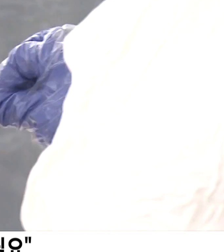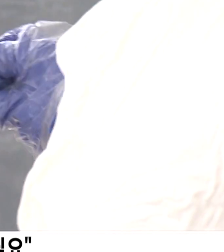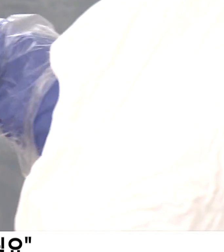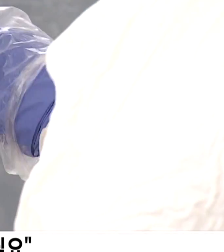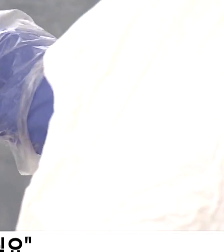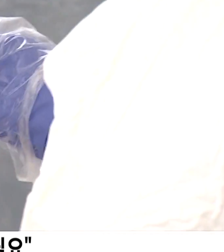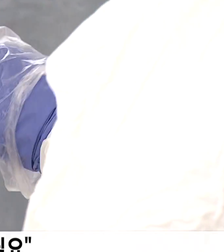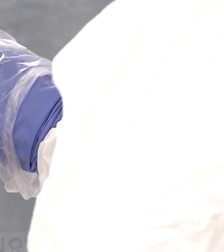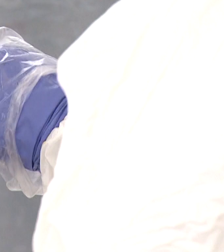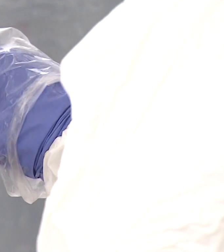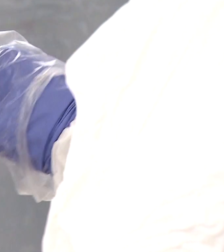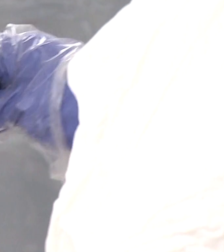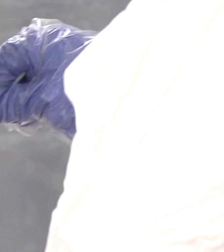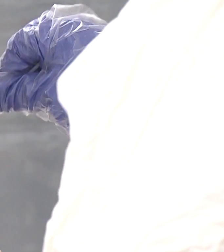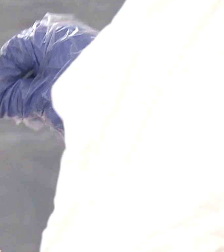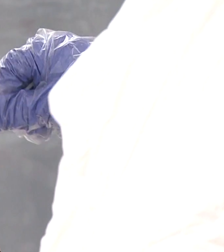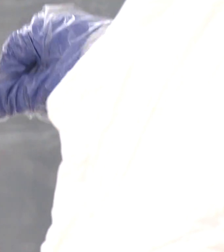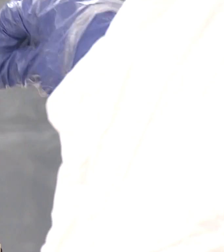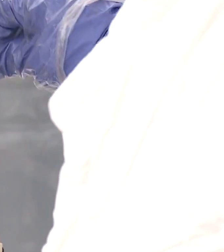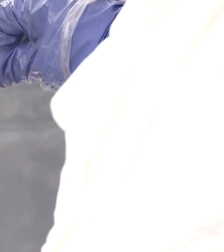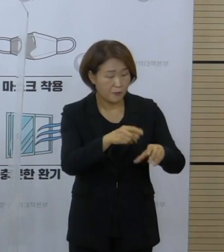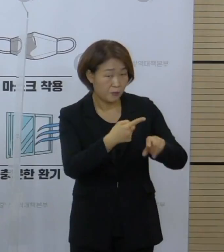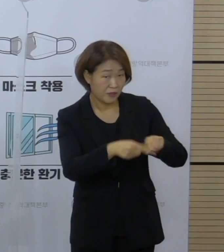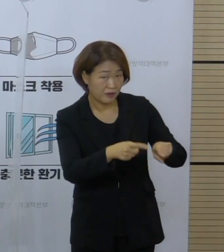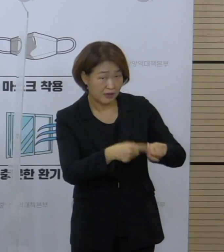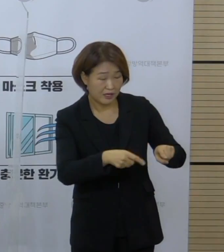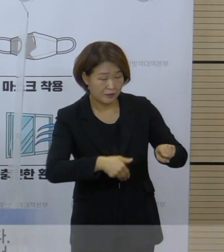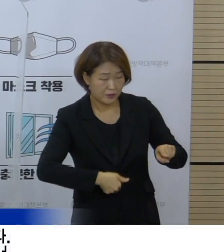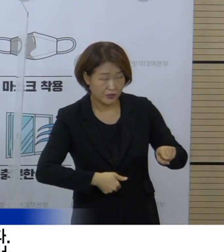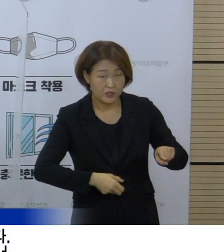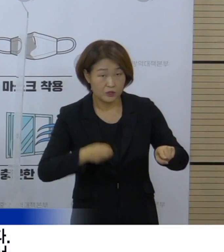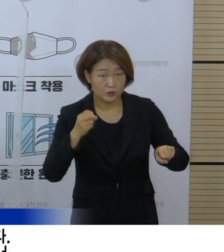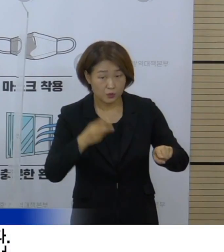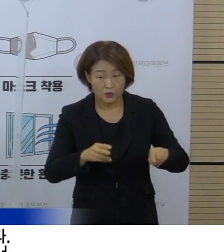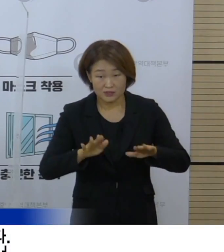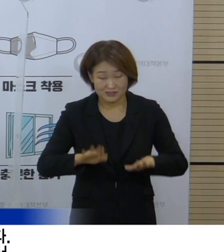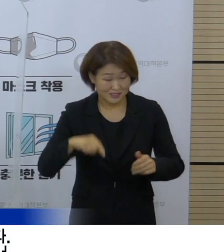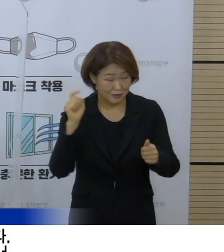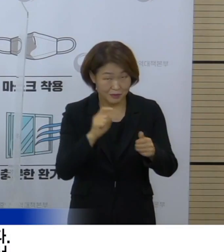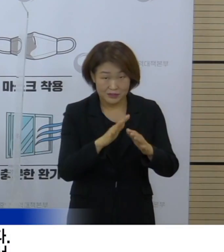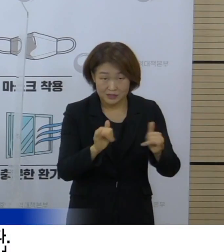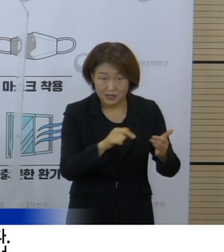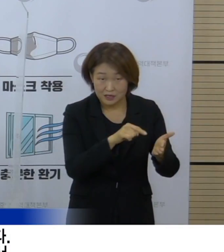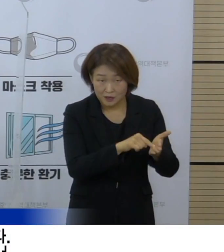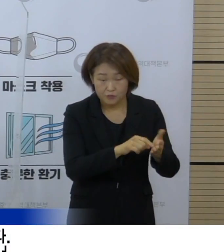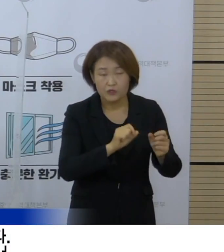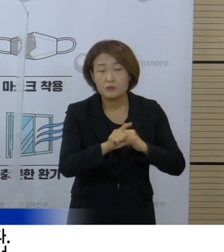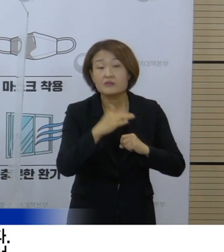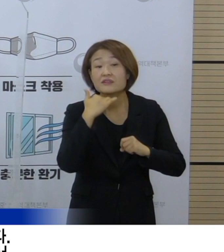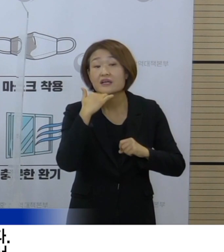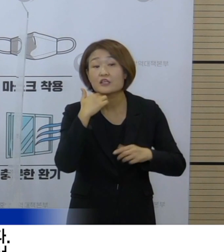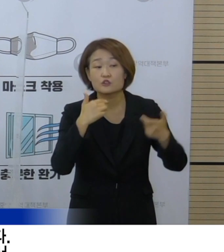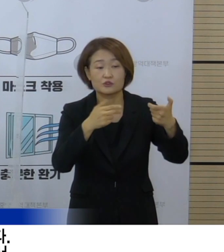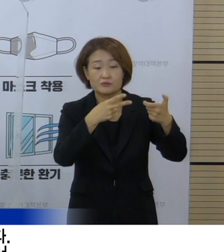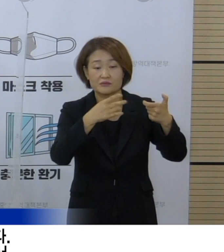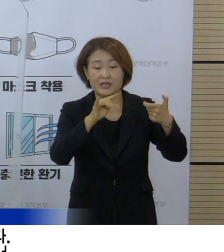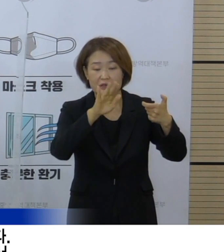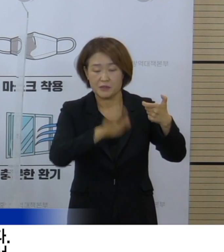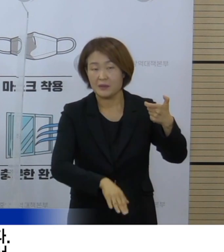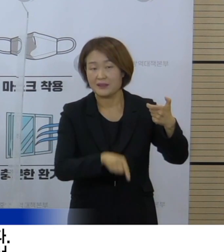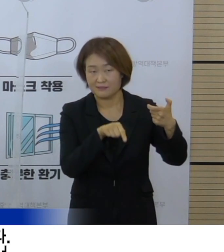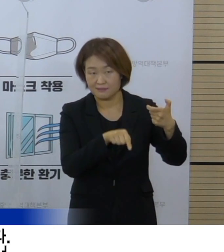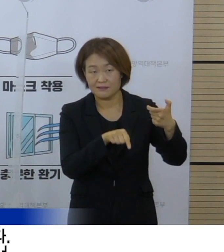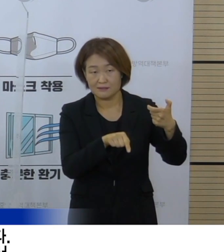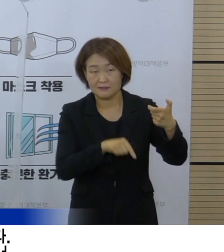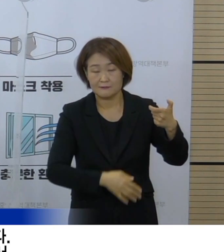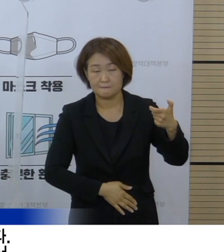전파영향은 추가 분석이 필요한 상황입니다 언제까지 확진자 대부분 60대 미만입니다 95%가